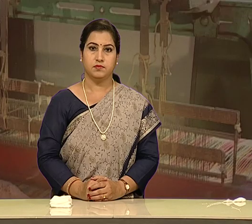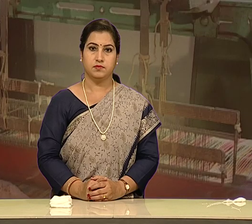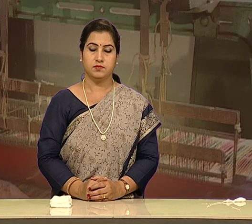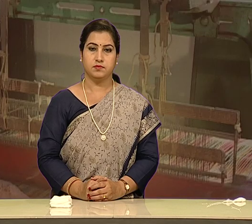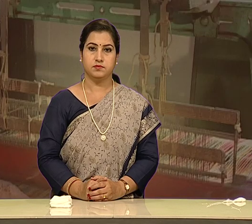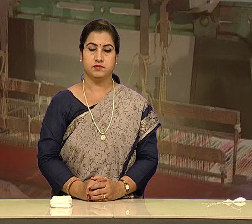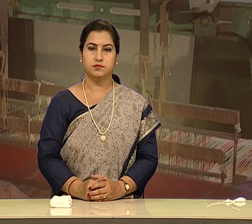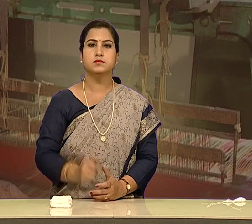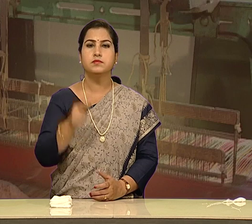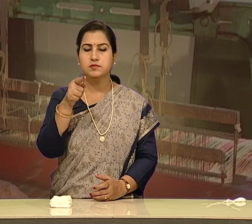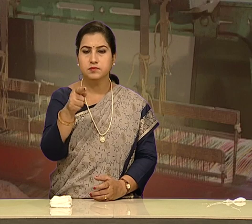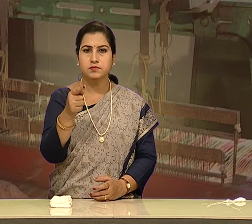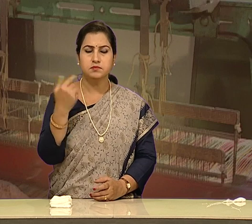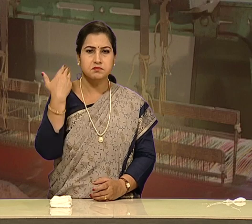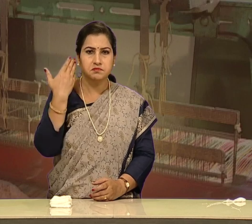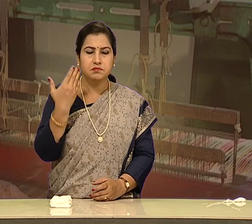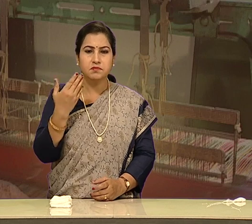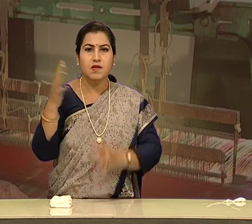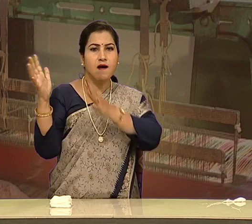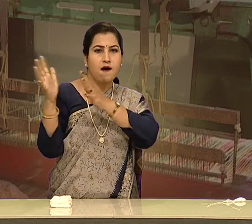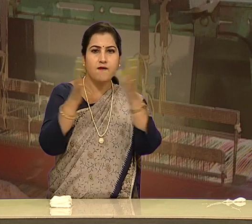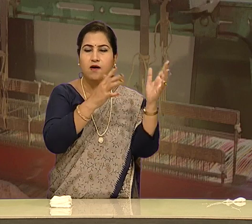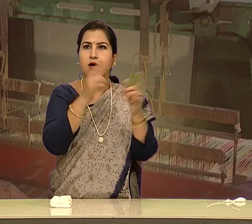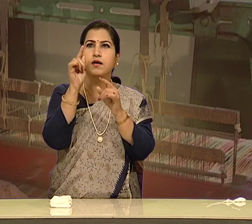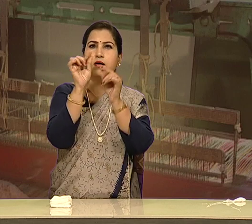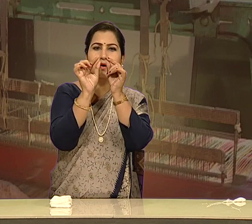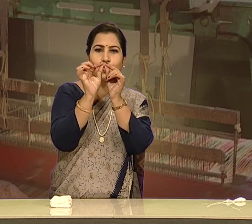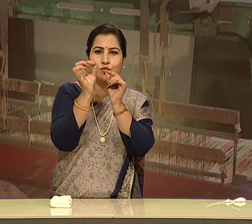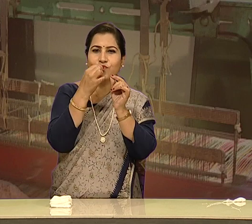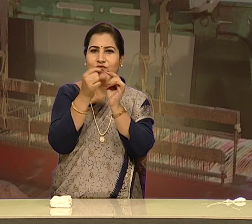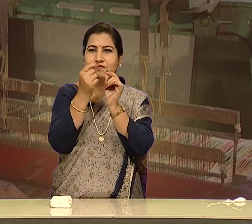आपने क्या कभी हवा में कुछ रुई जैसा उड़ता देखा है?